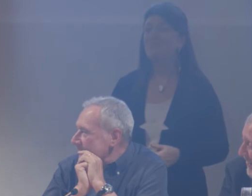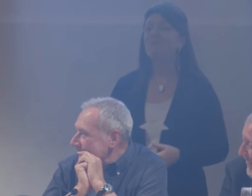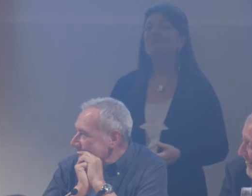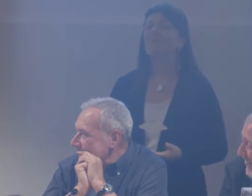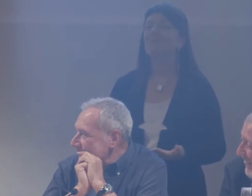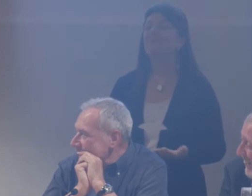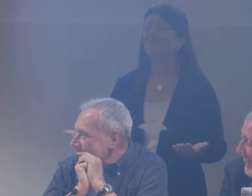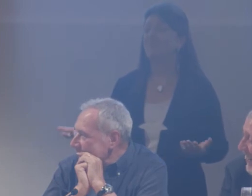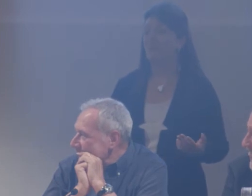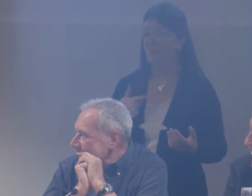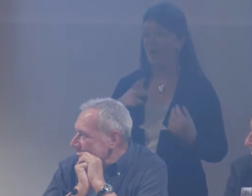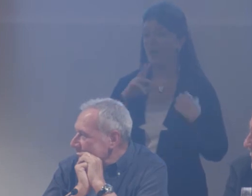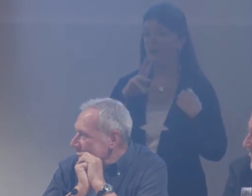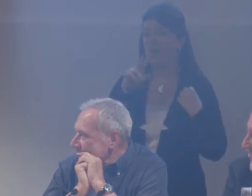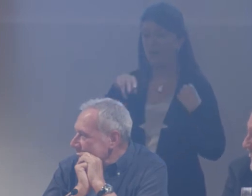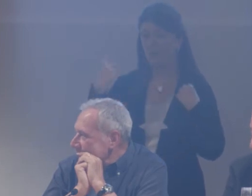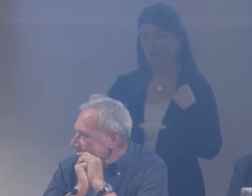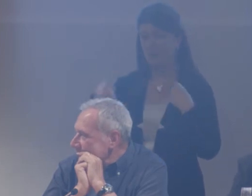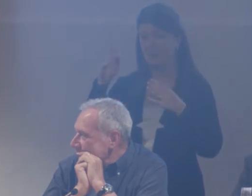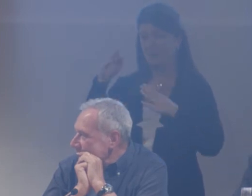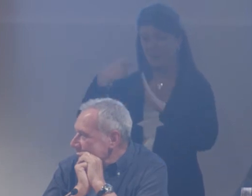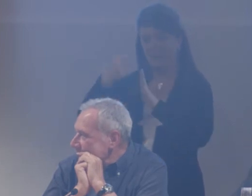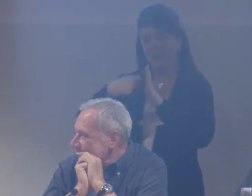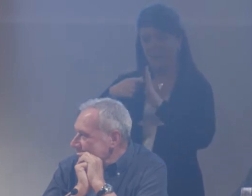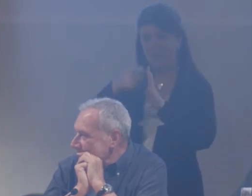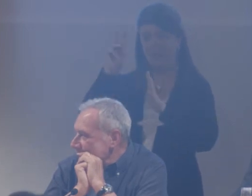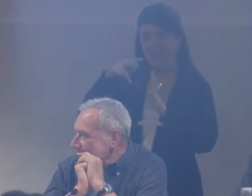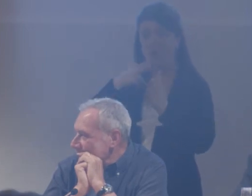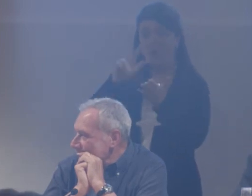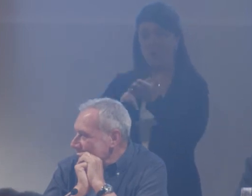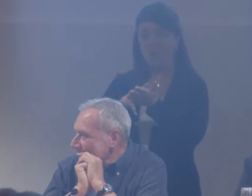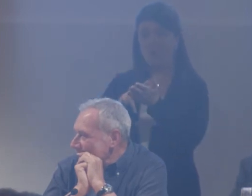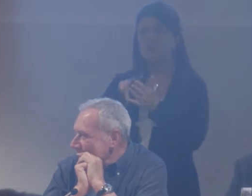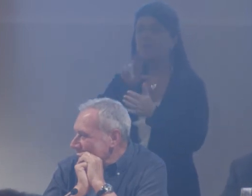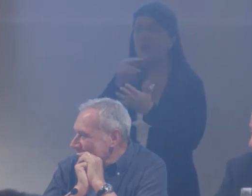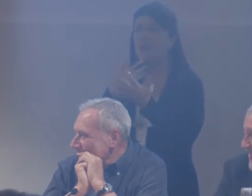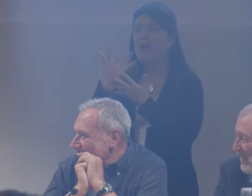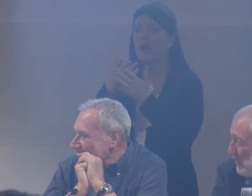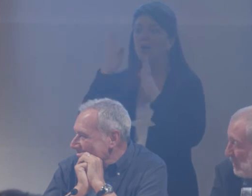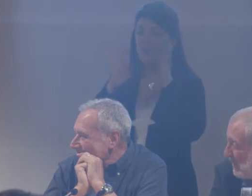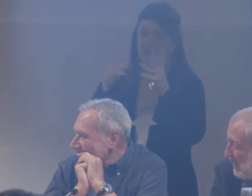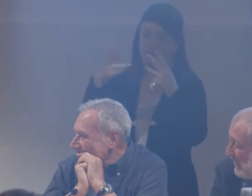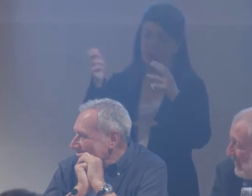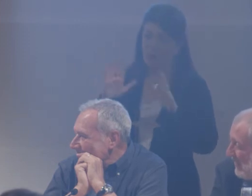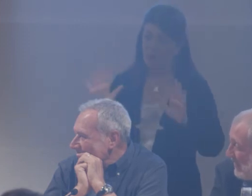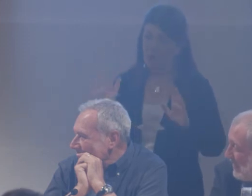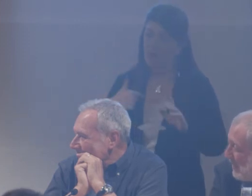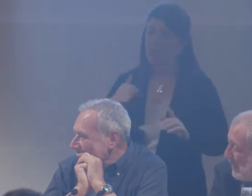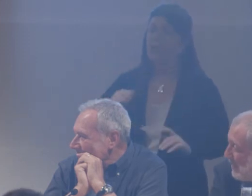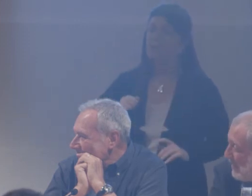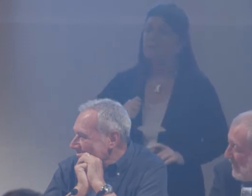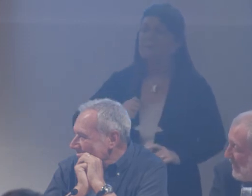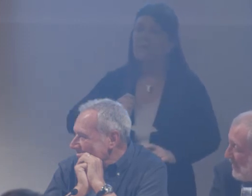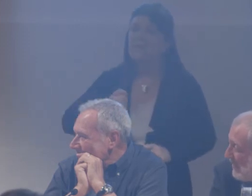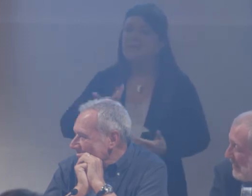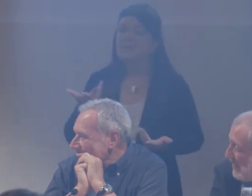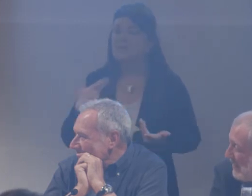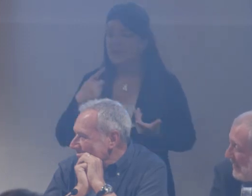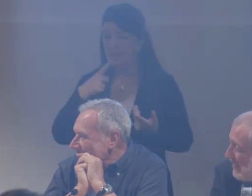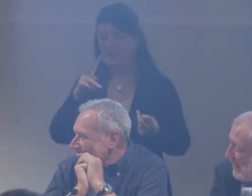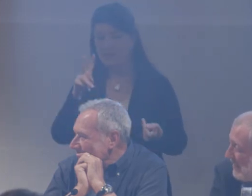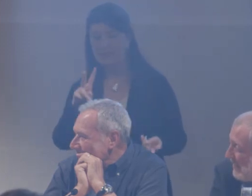terzo film ho promesso che non si parlava di mafia. E questo mi dispiace perché sfrutto